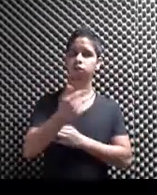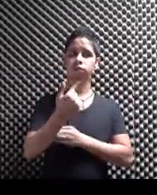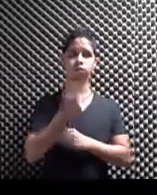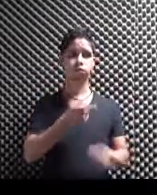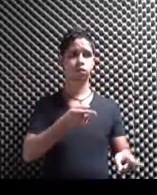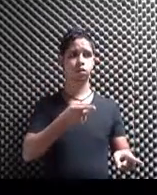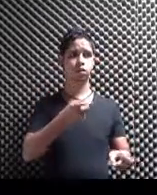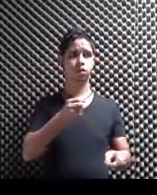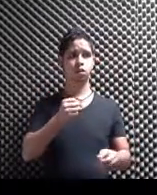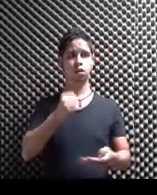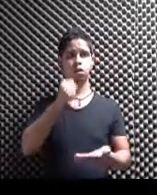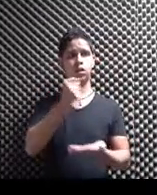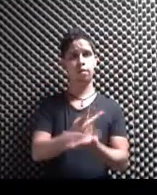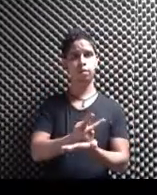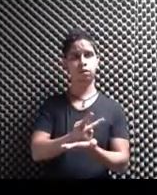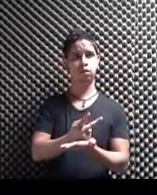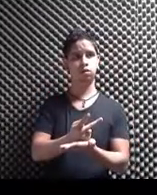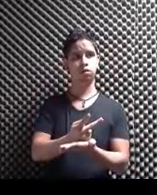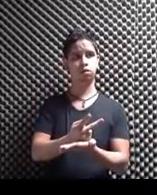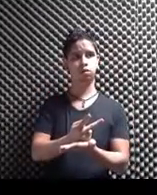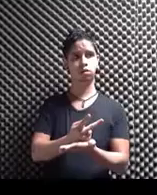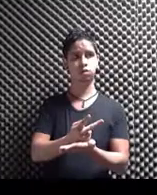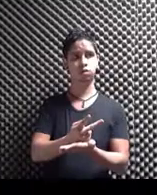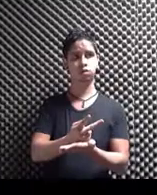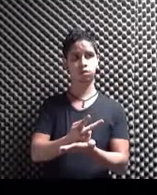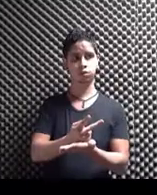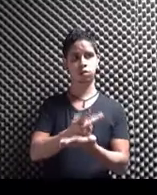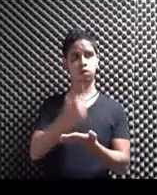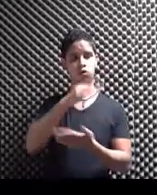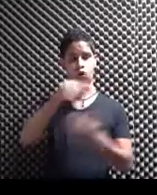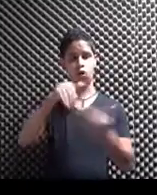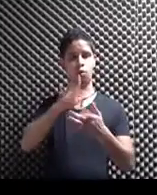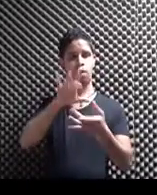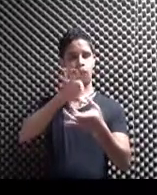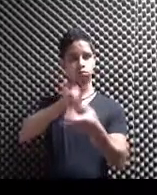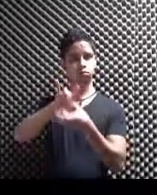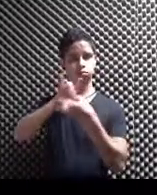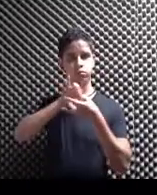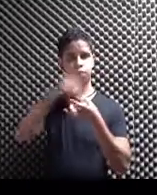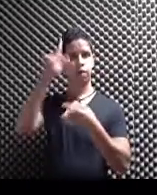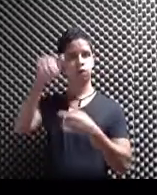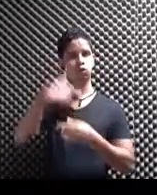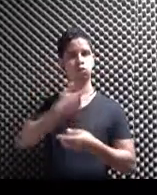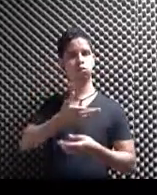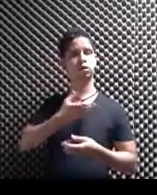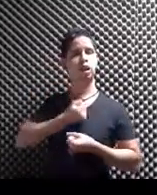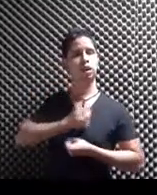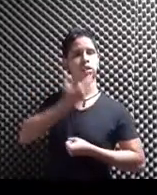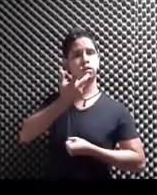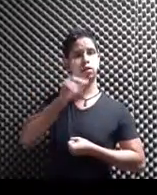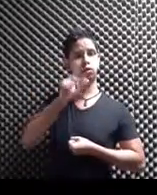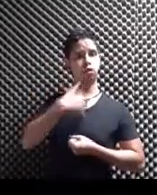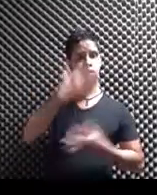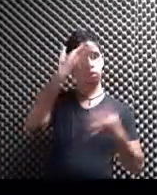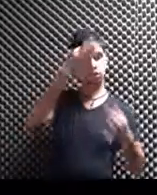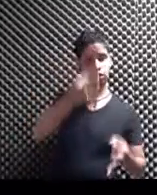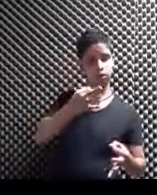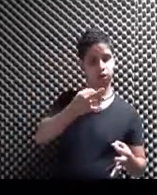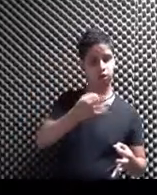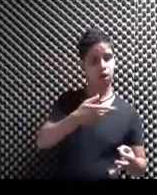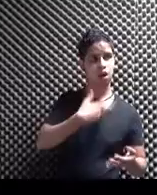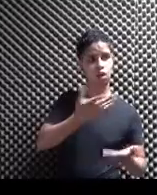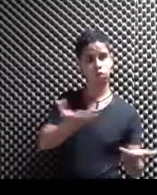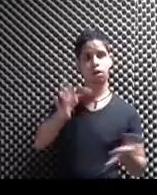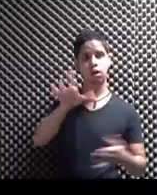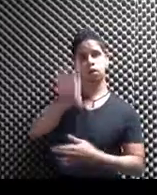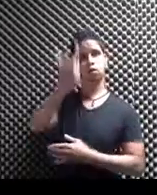al negociar de tomar esta decisión exactamente para que te liberes todo va a cuadrar decidete a tomar la en otras